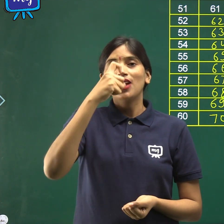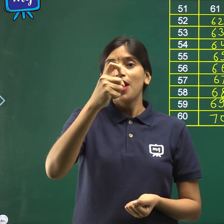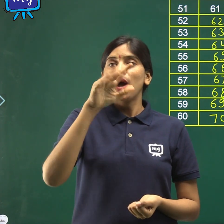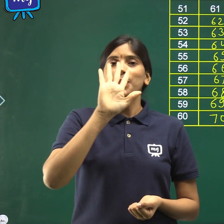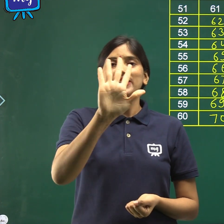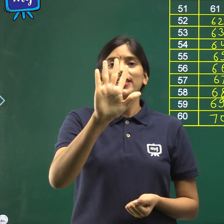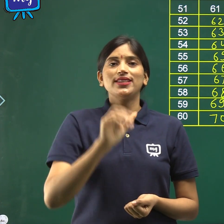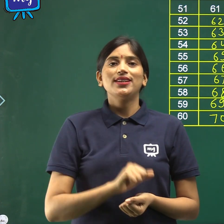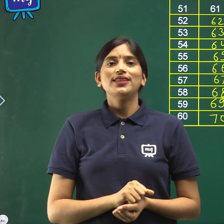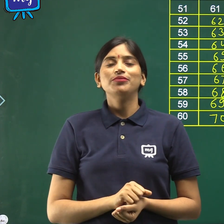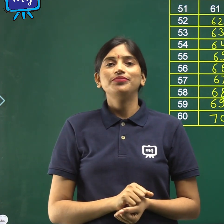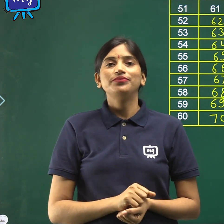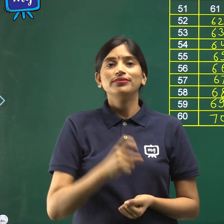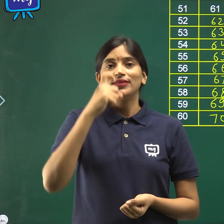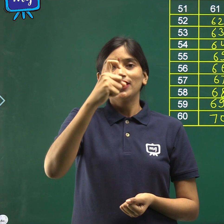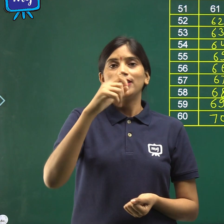75,